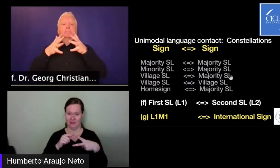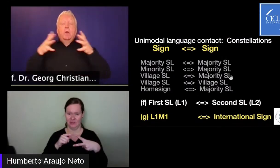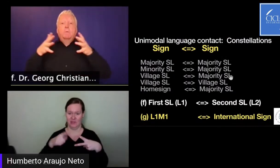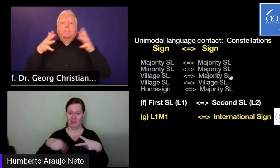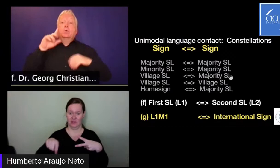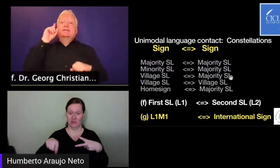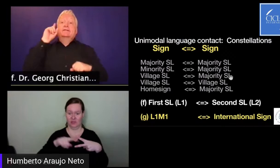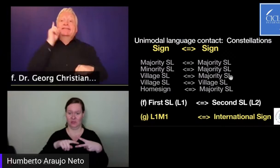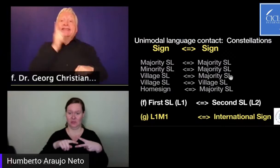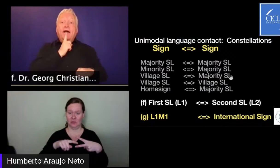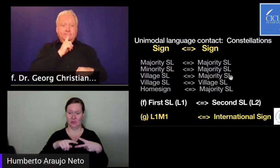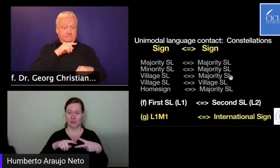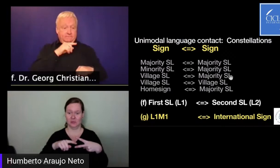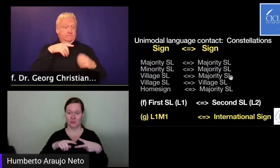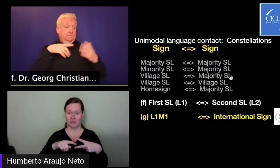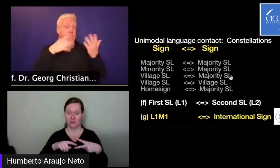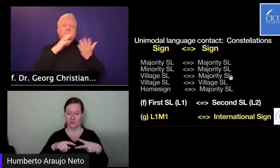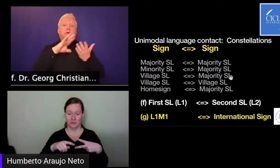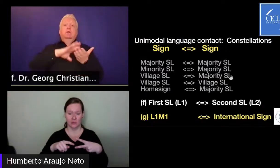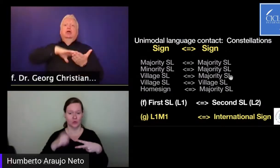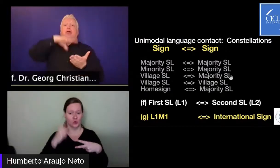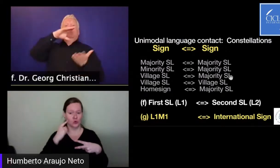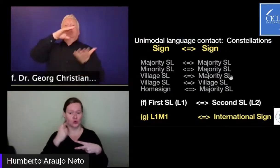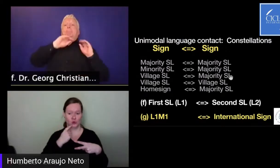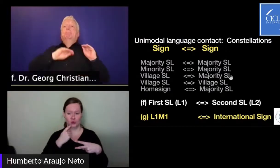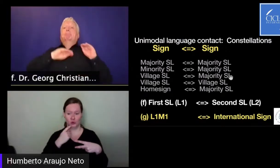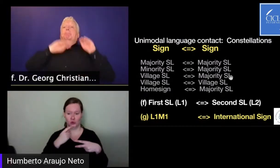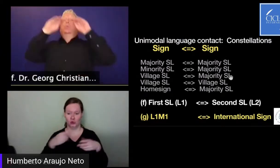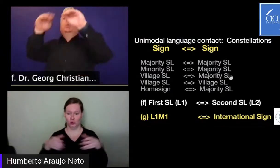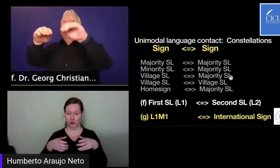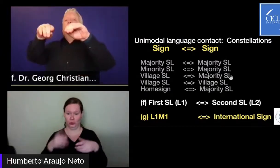pensando em duas línguas de sinais.